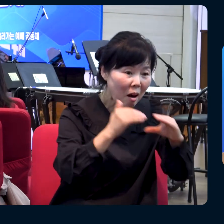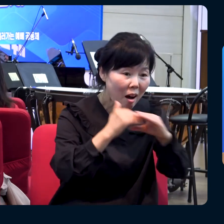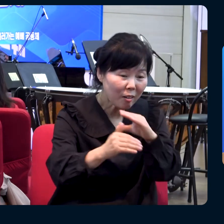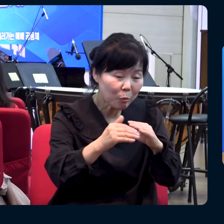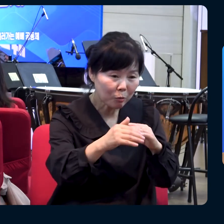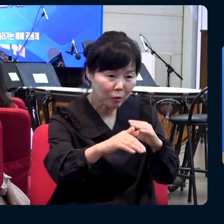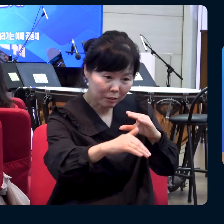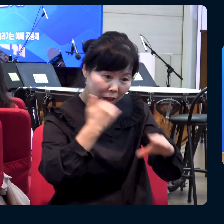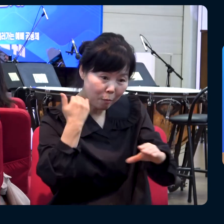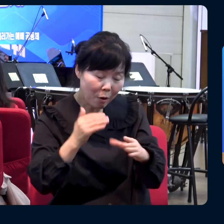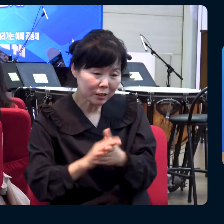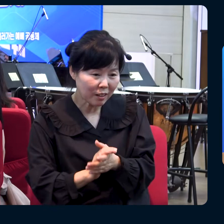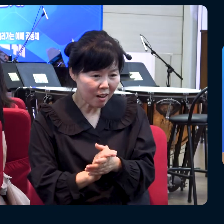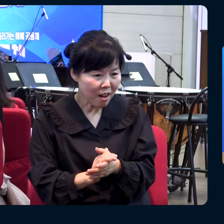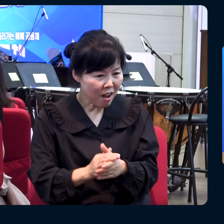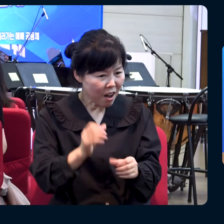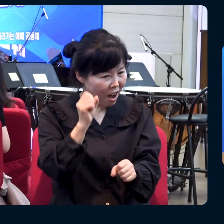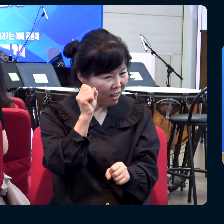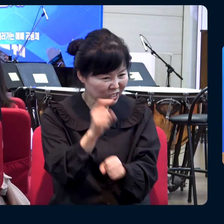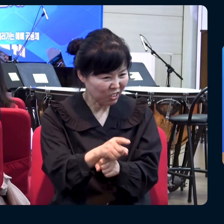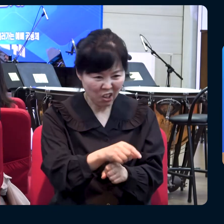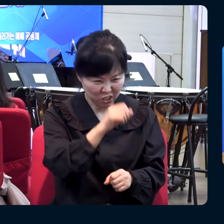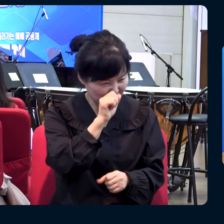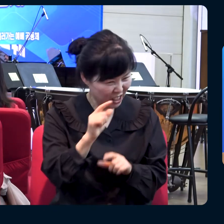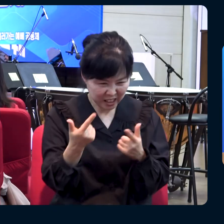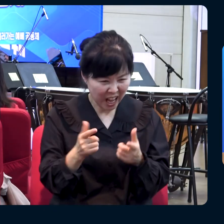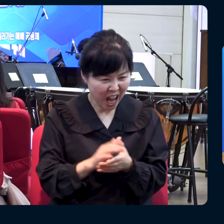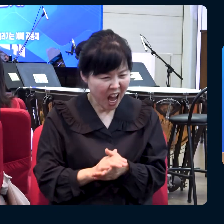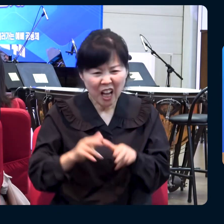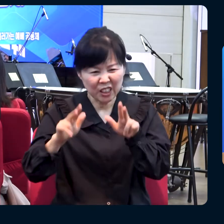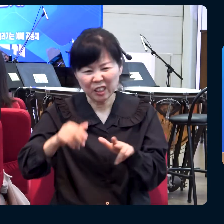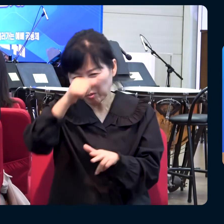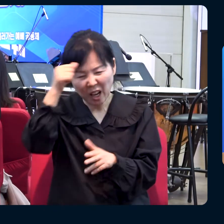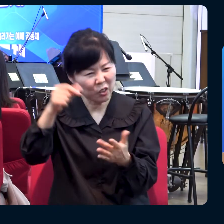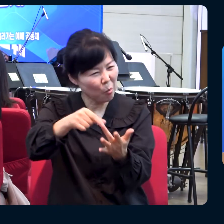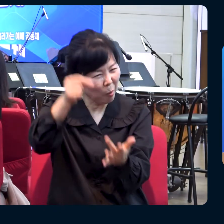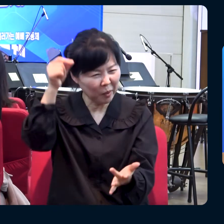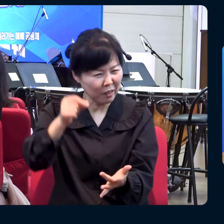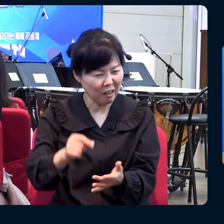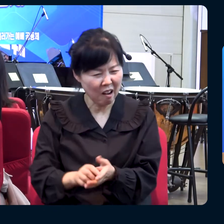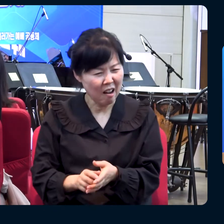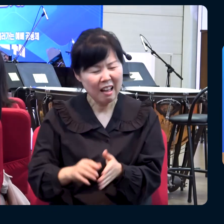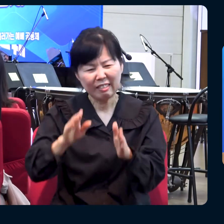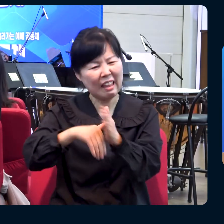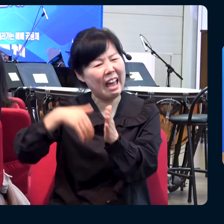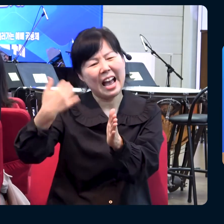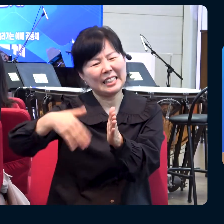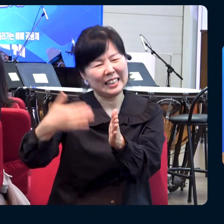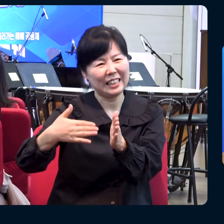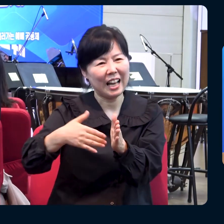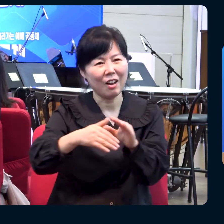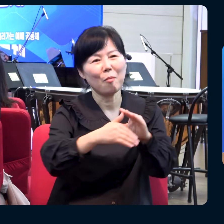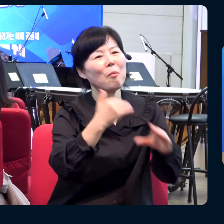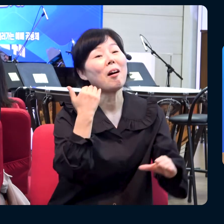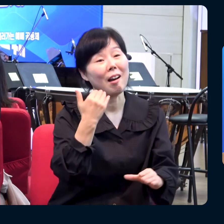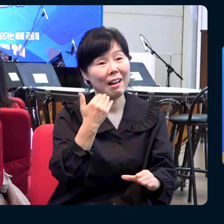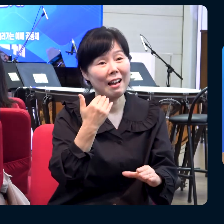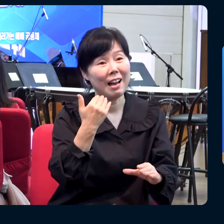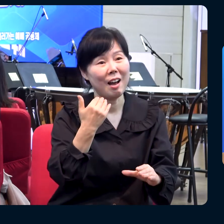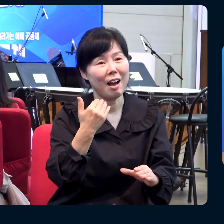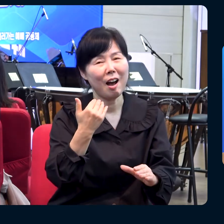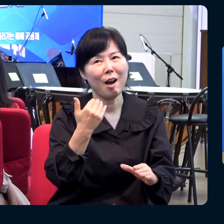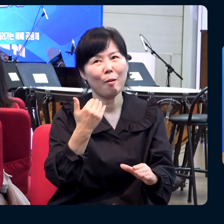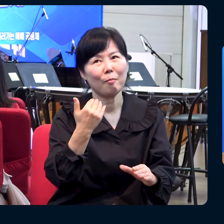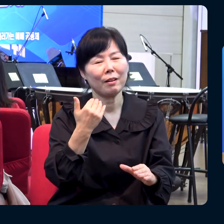화를 많이 냅니다. 이렇게 지금 때가 안 됐습니다라고 아이들 중에 한 명이라도 노를 하면 담임 목사의 권한은